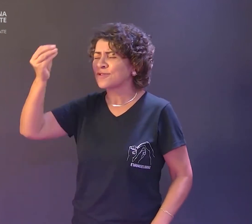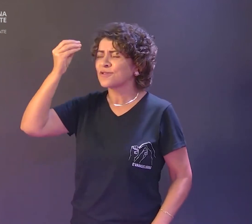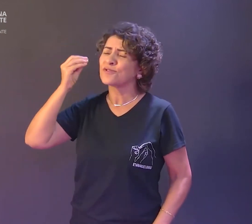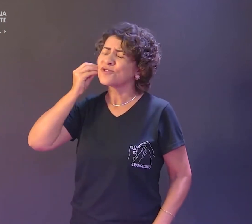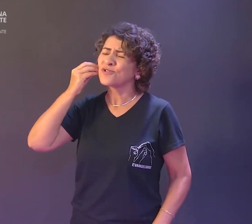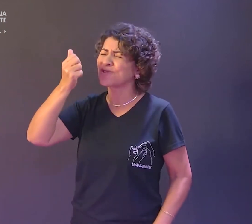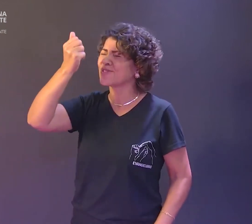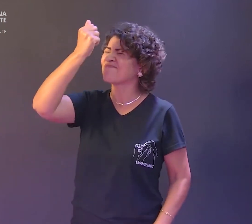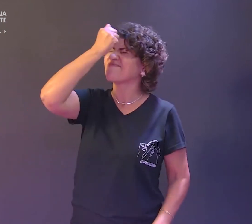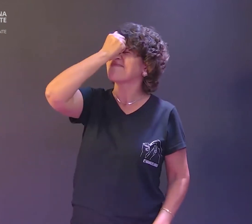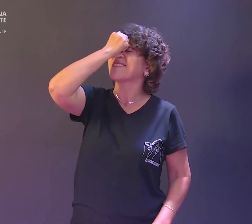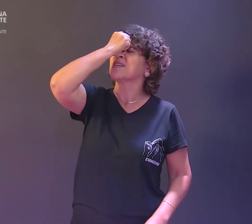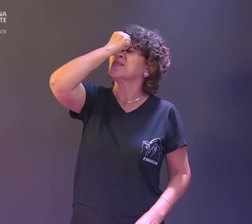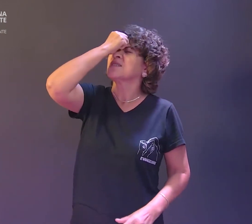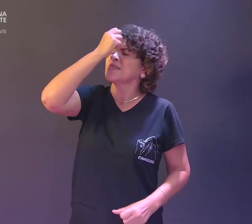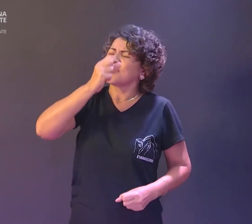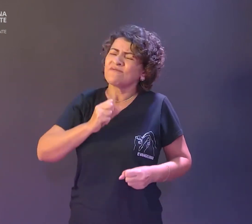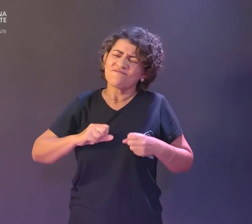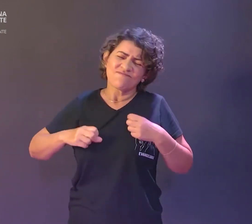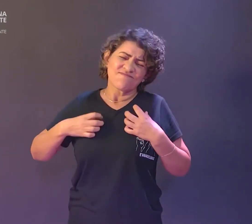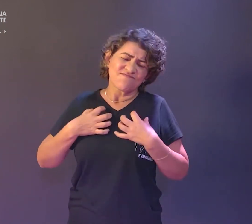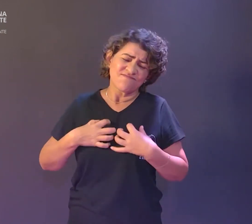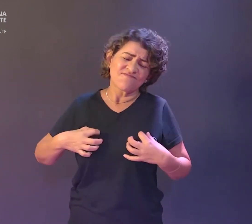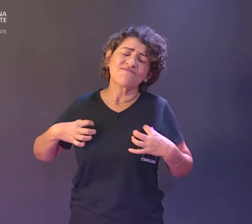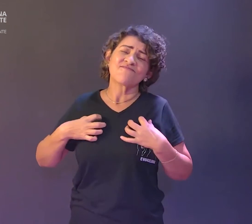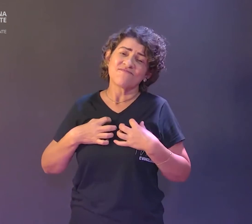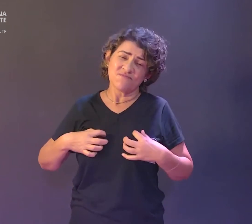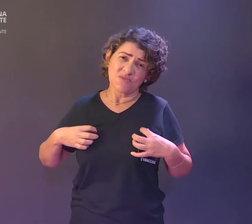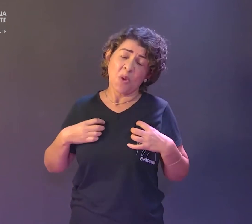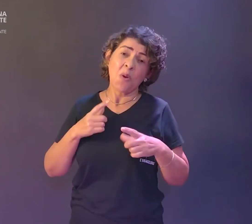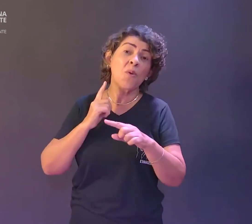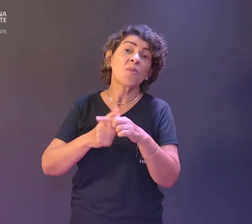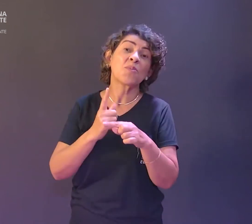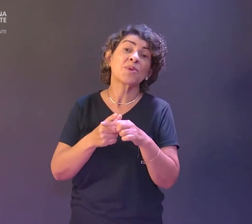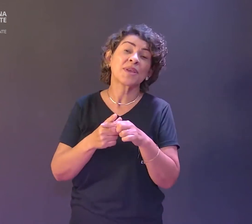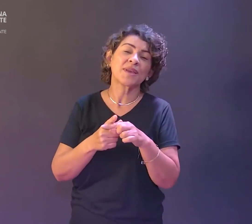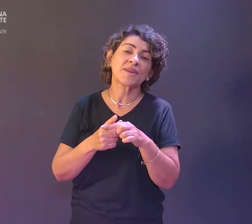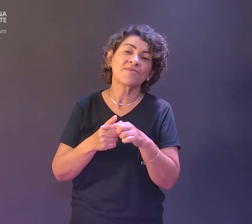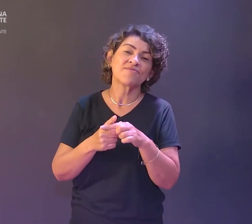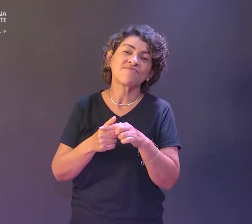remorso. Mas as consequências de suas atitudes não poderiam mais ser